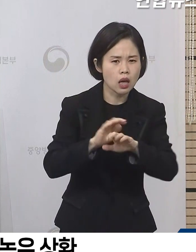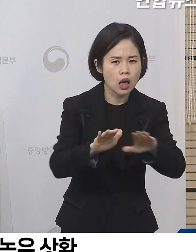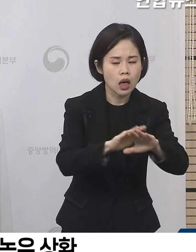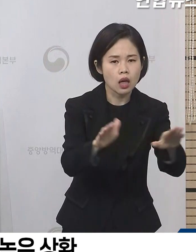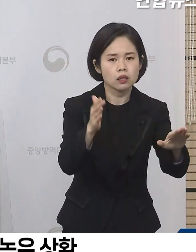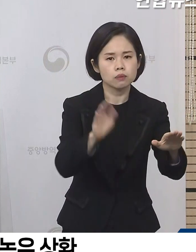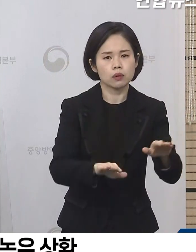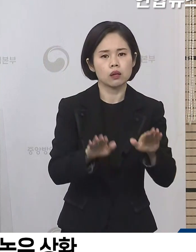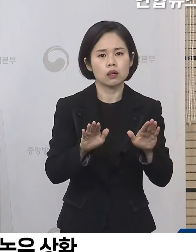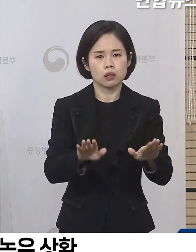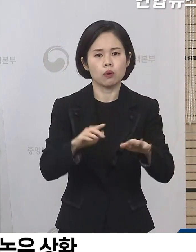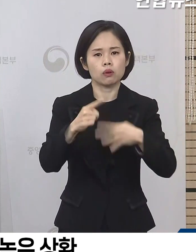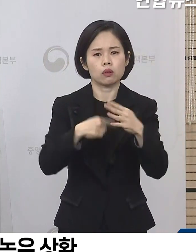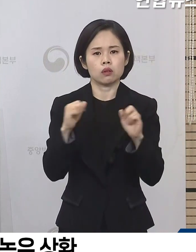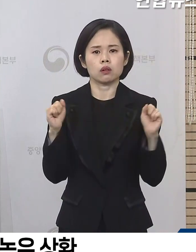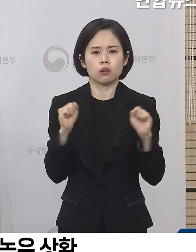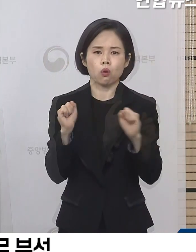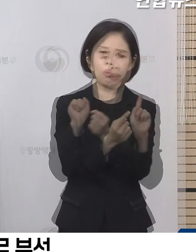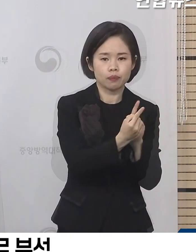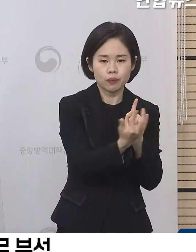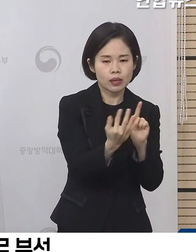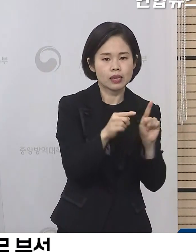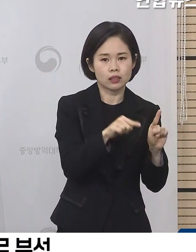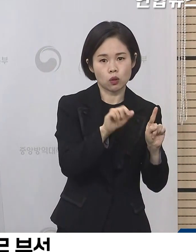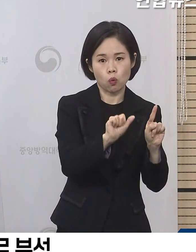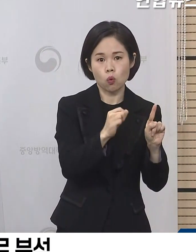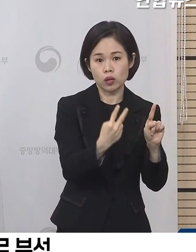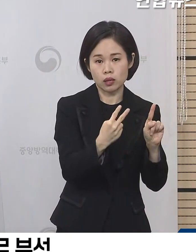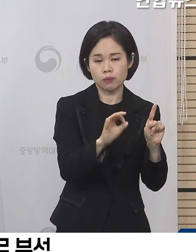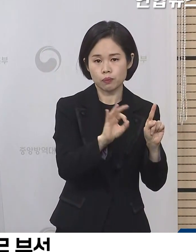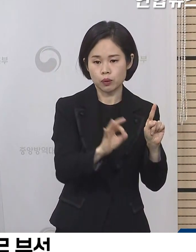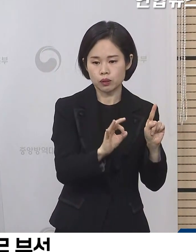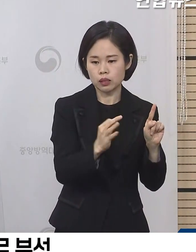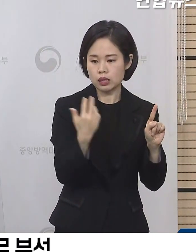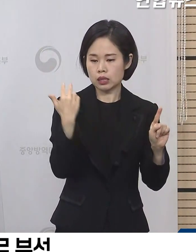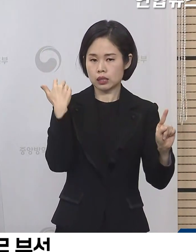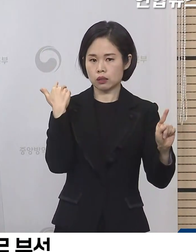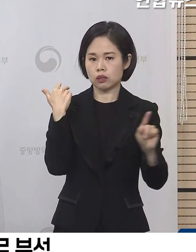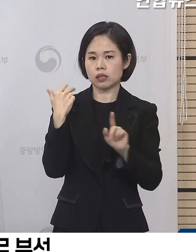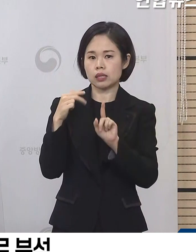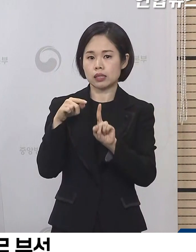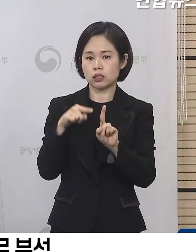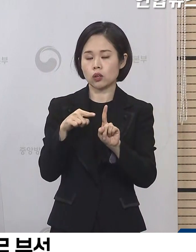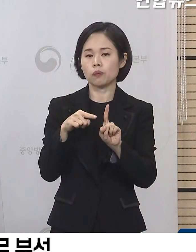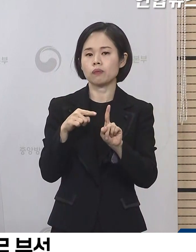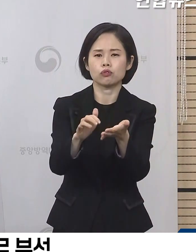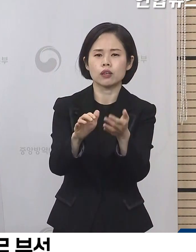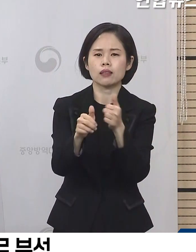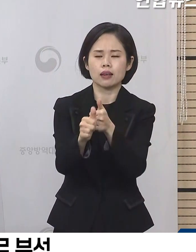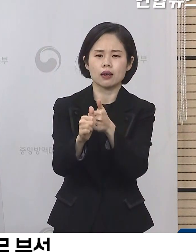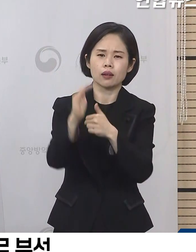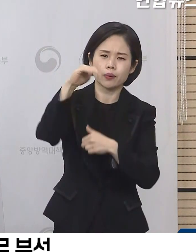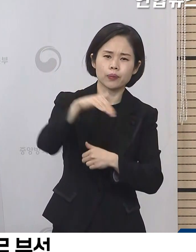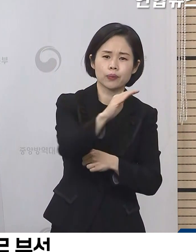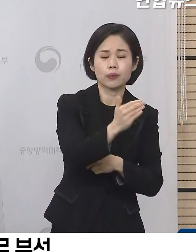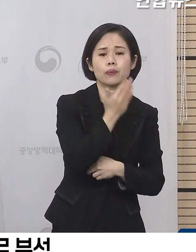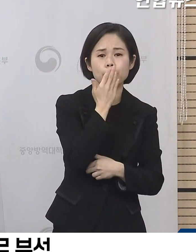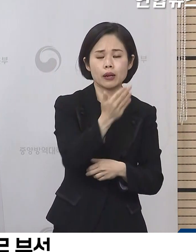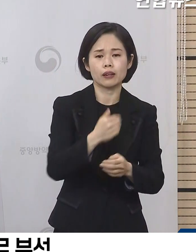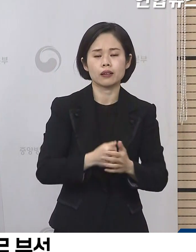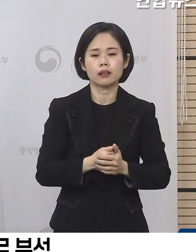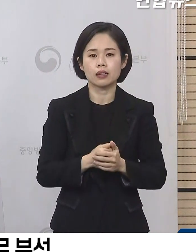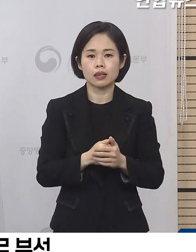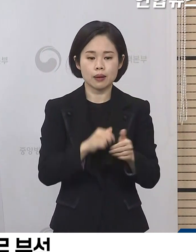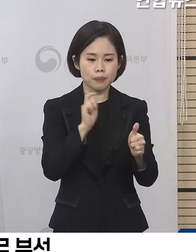겨울이 최대 고비 라고 생각합니다 지난주는 1.4 사물 일단 분석이 됐습니다 한 쌈 한